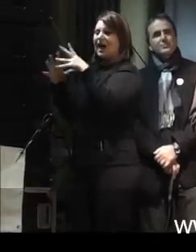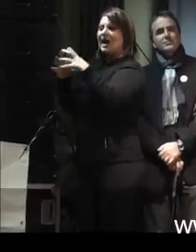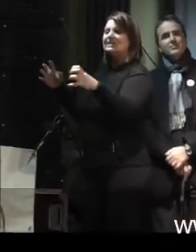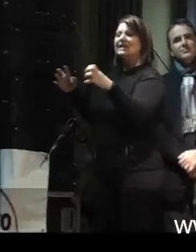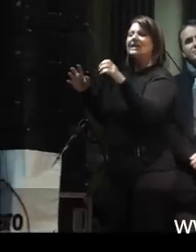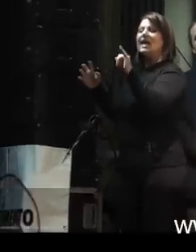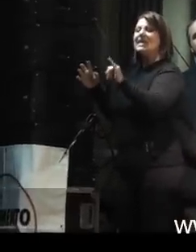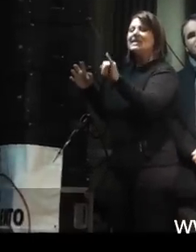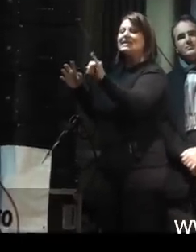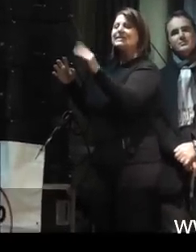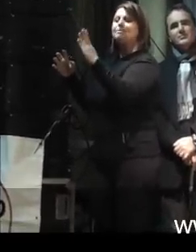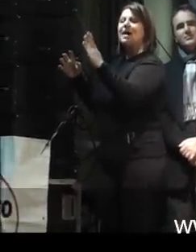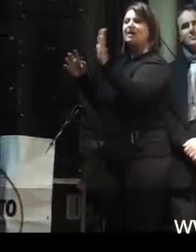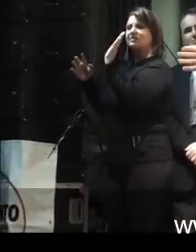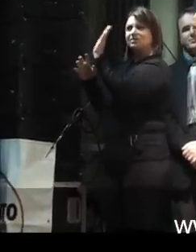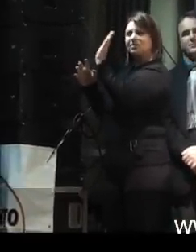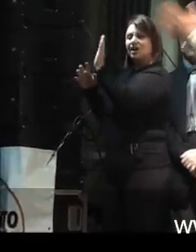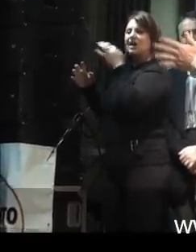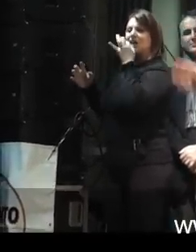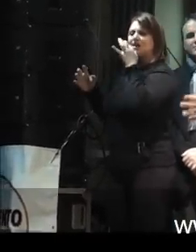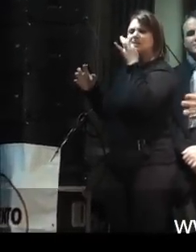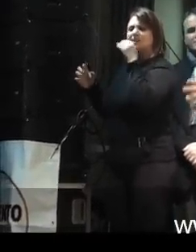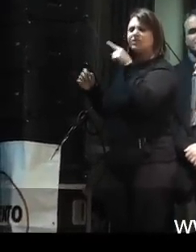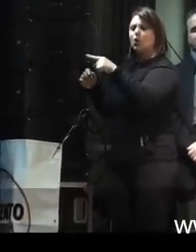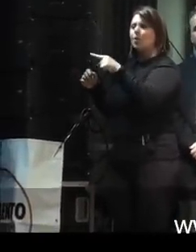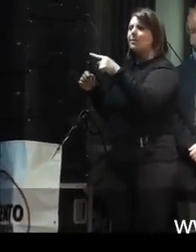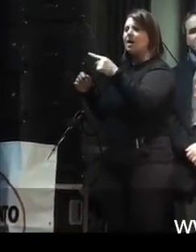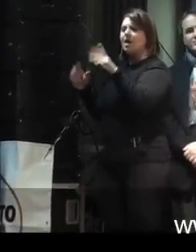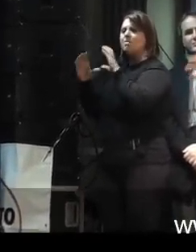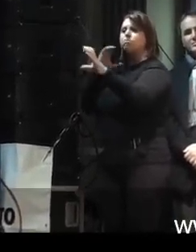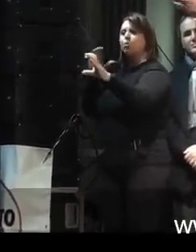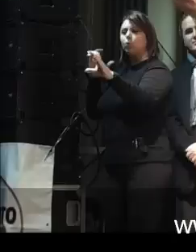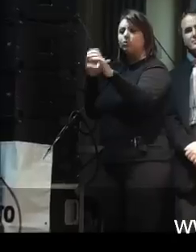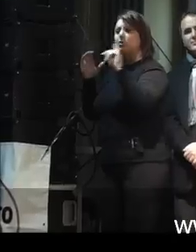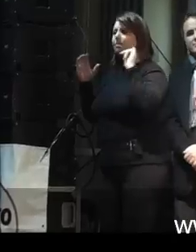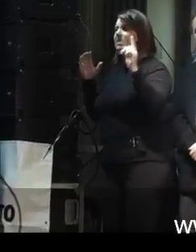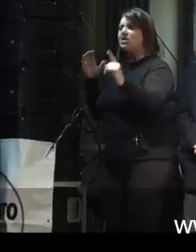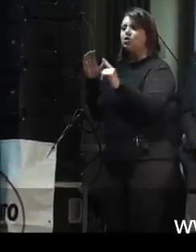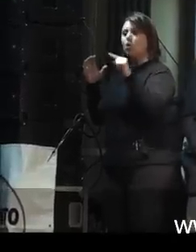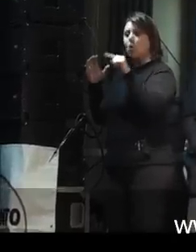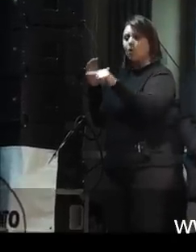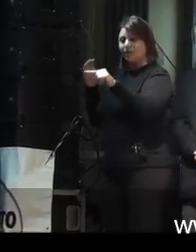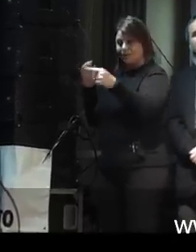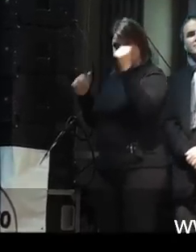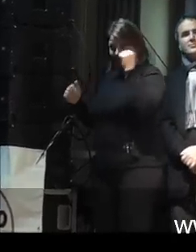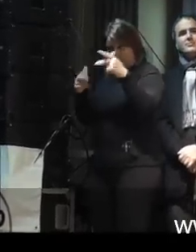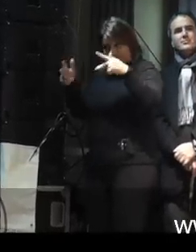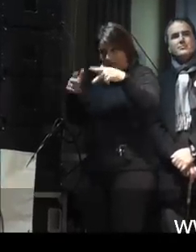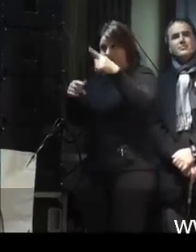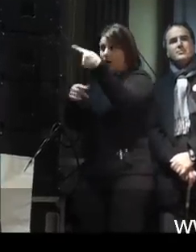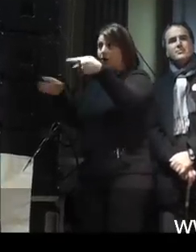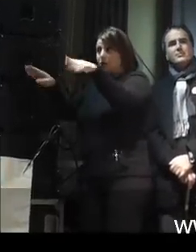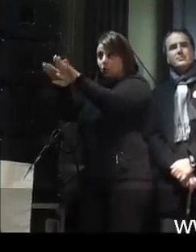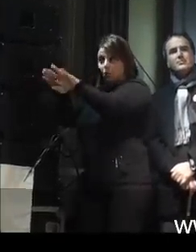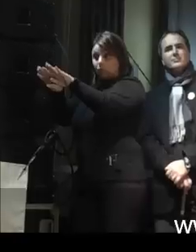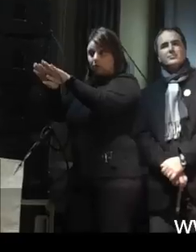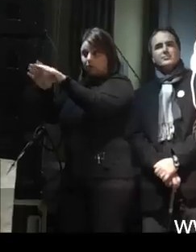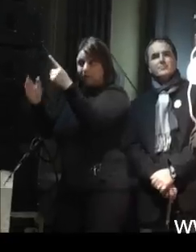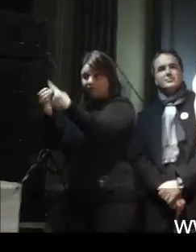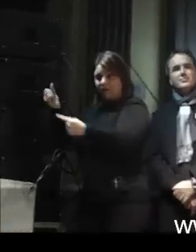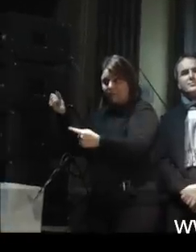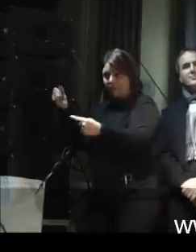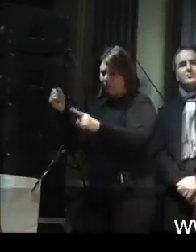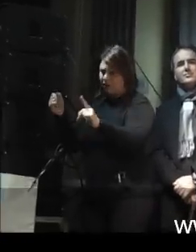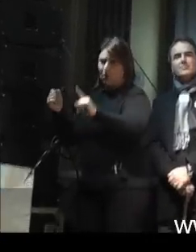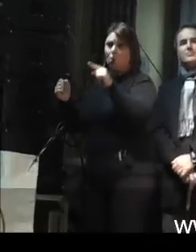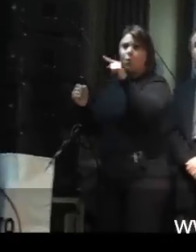Iris Bus, chiudono i migliori bus che si facevano, i filobus, che è il trasporto del